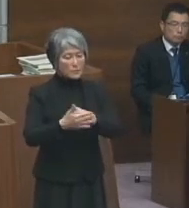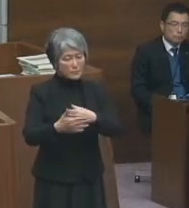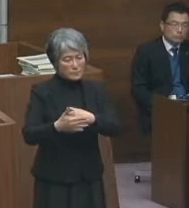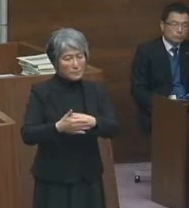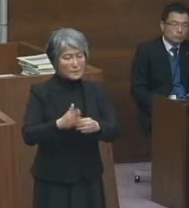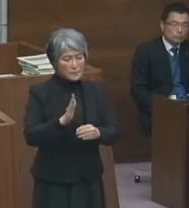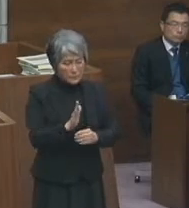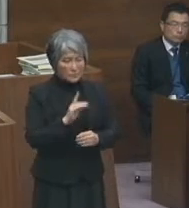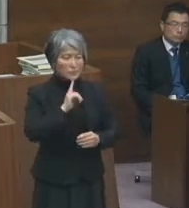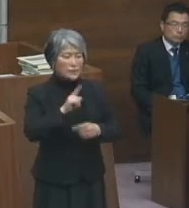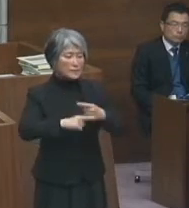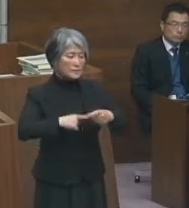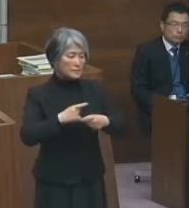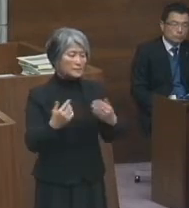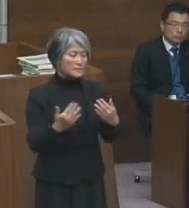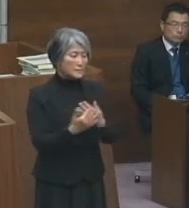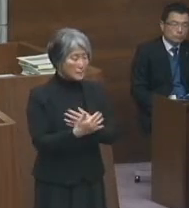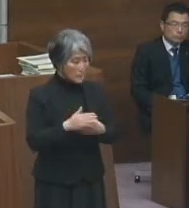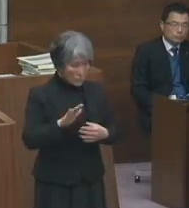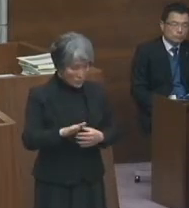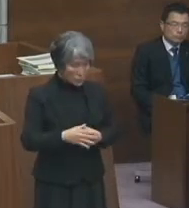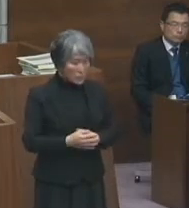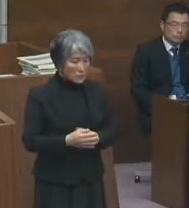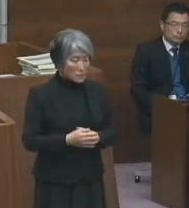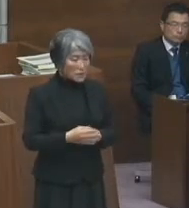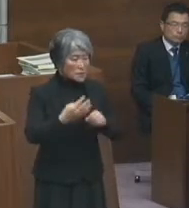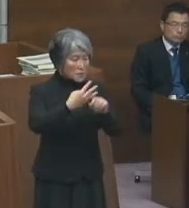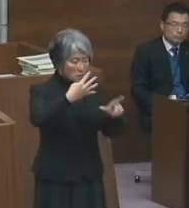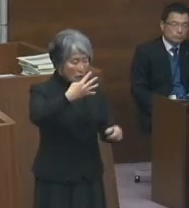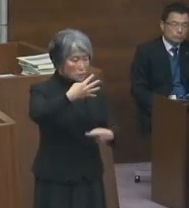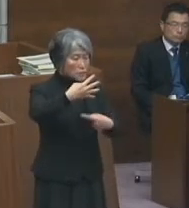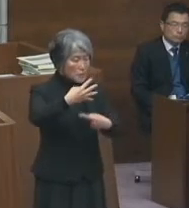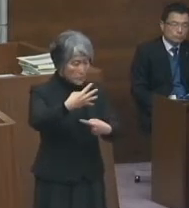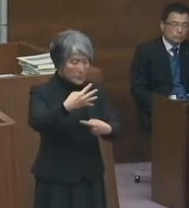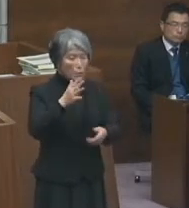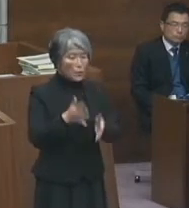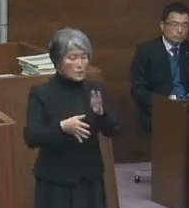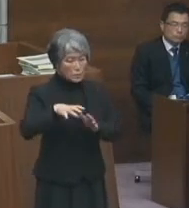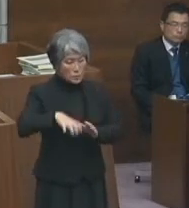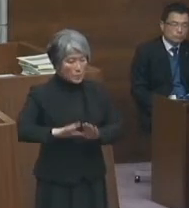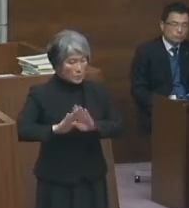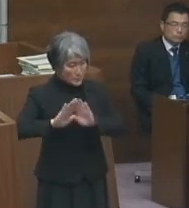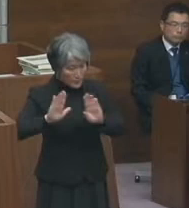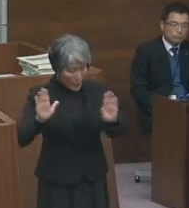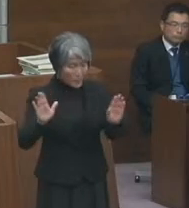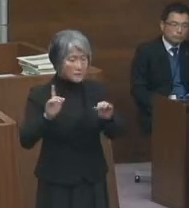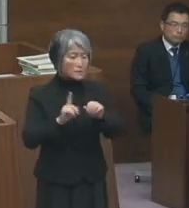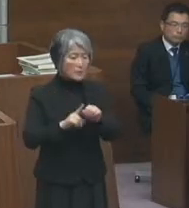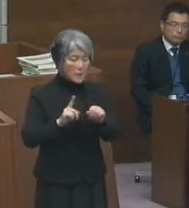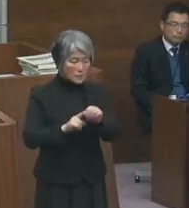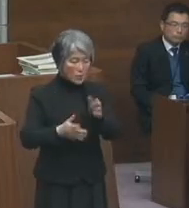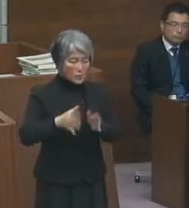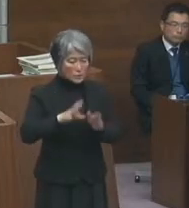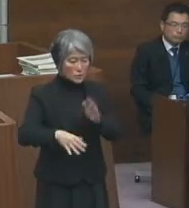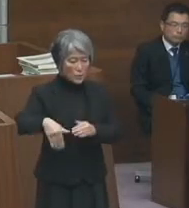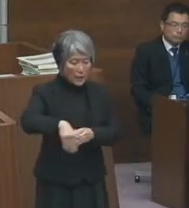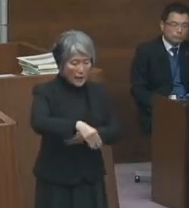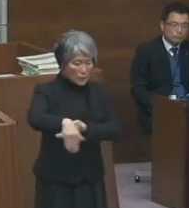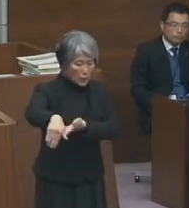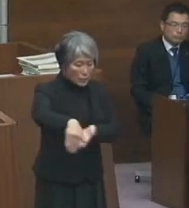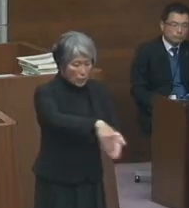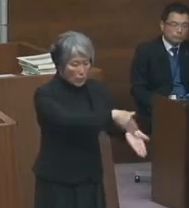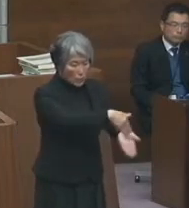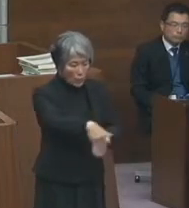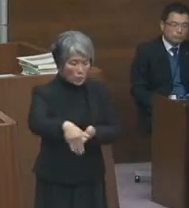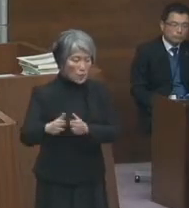育所につきましては、現在4月1日の開園に向けまして、建設工事及び保育所前の歩道整備工事が仕上げの段